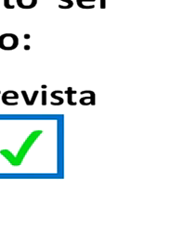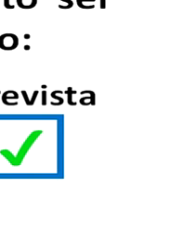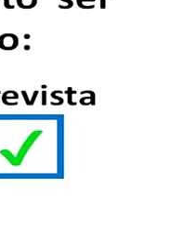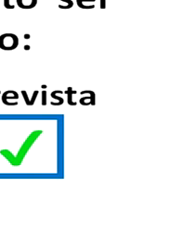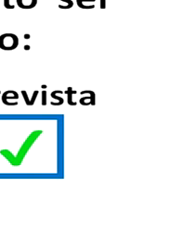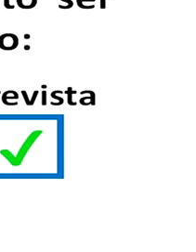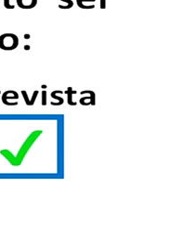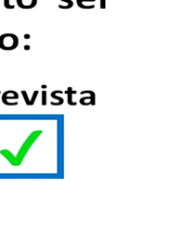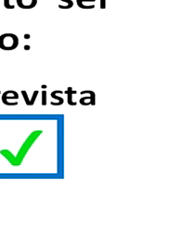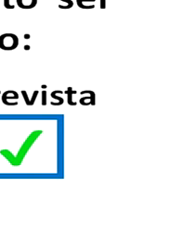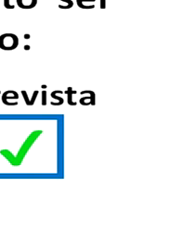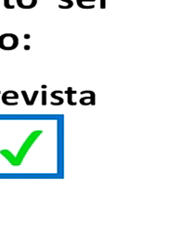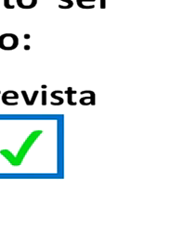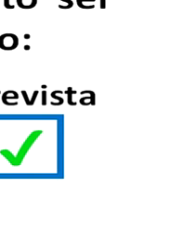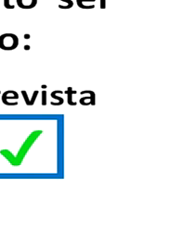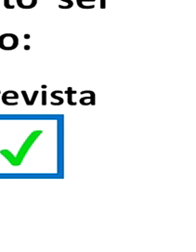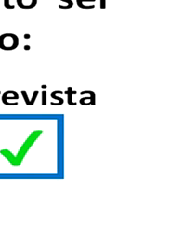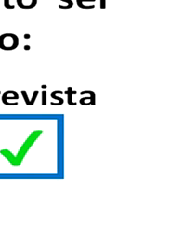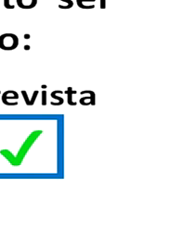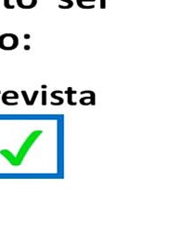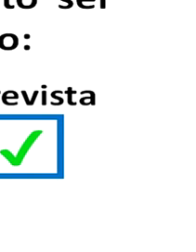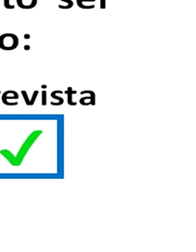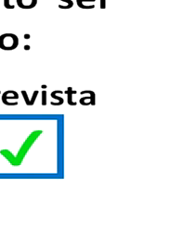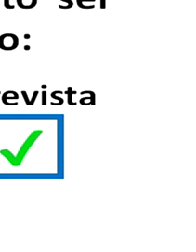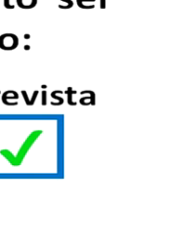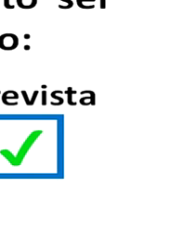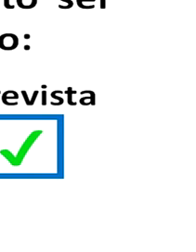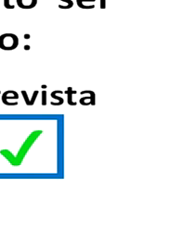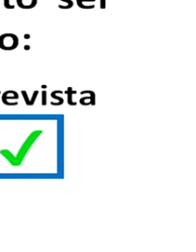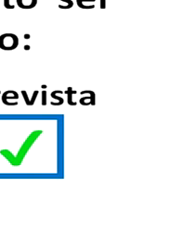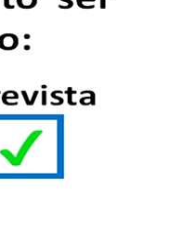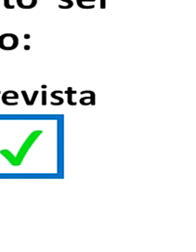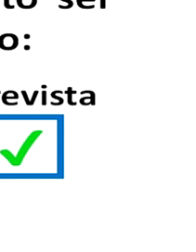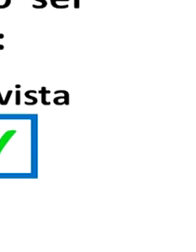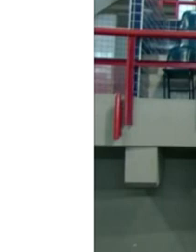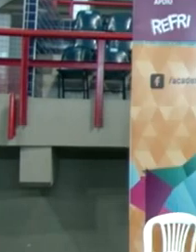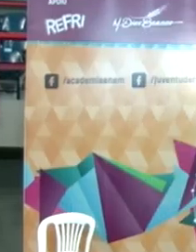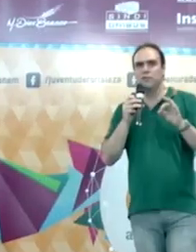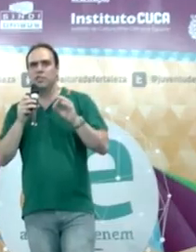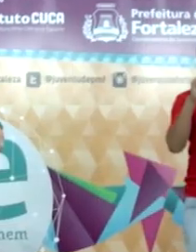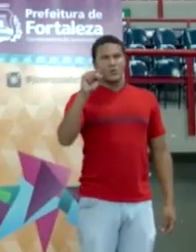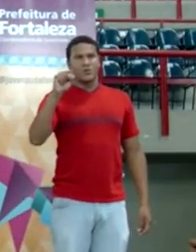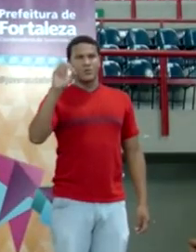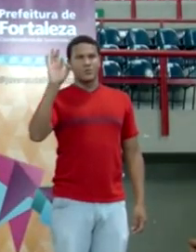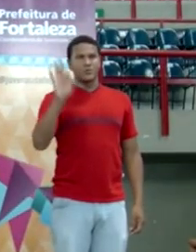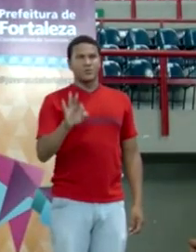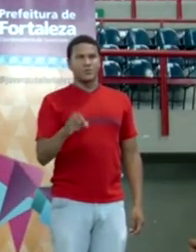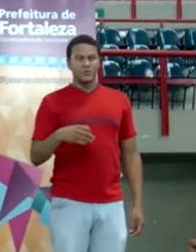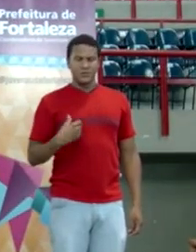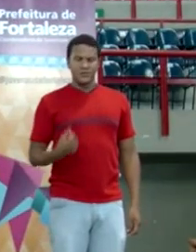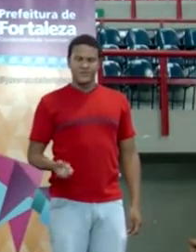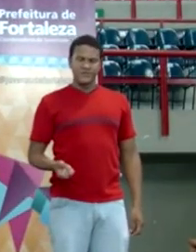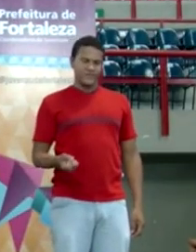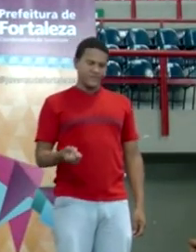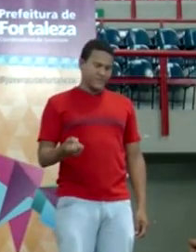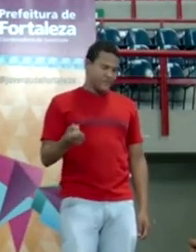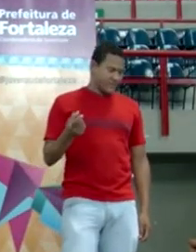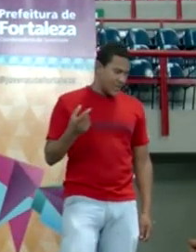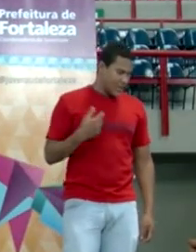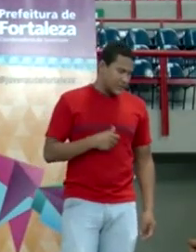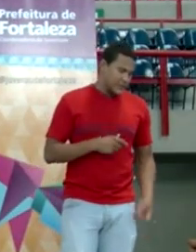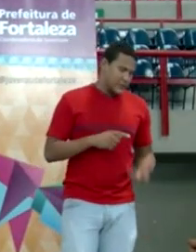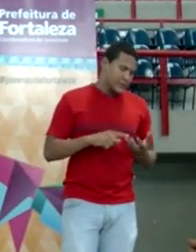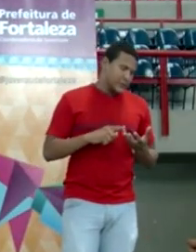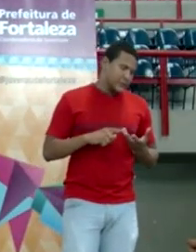vezes 60 vezes 70. Multiplicando dá 37,8%. Alexandre, essa questão aí leva uns 3 dias e meio para fazer na hora da prova,